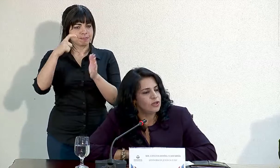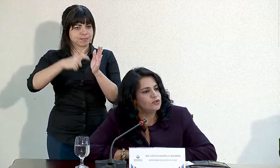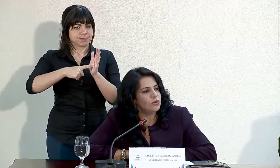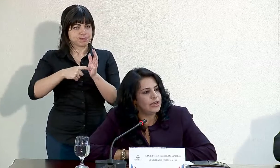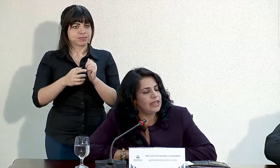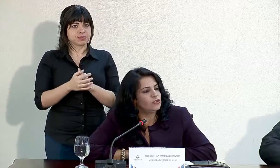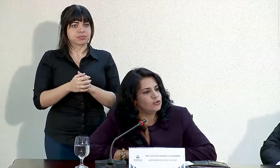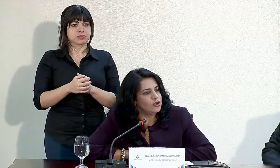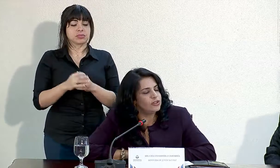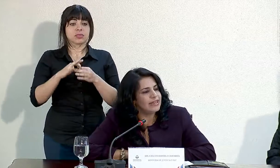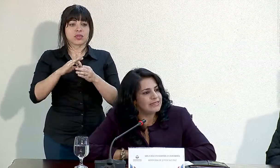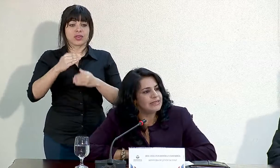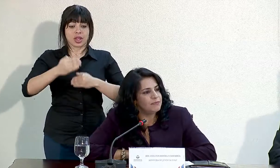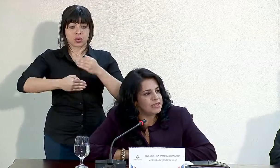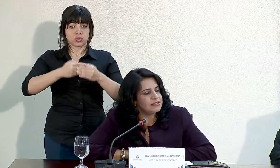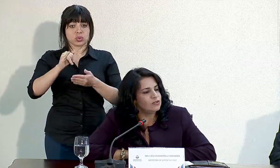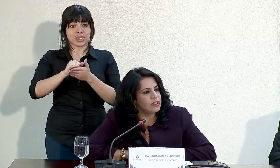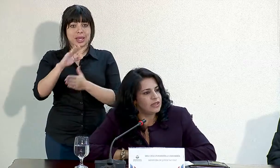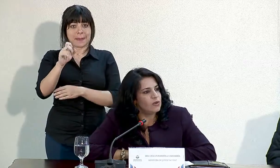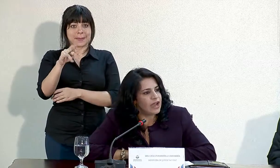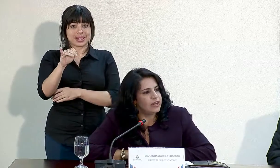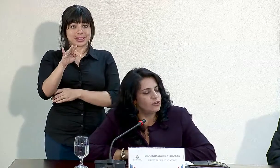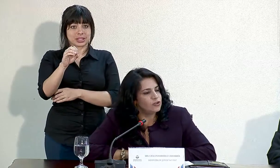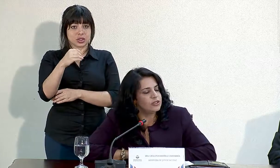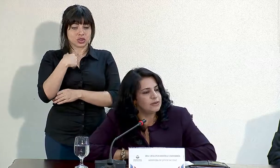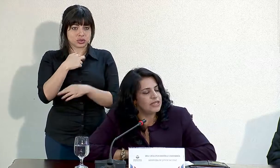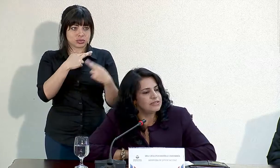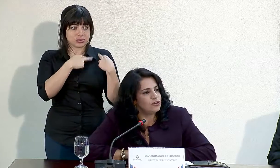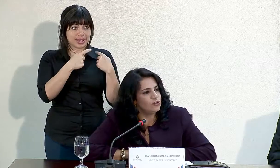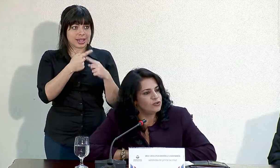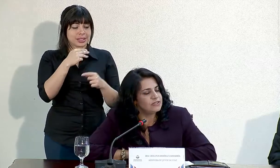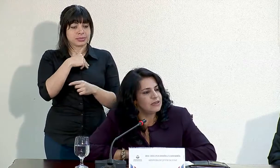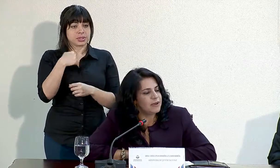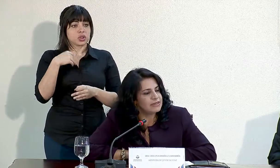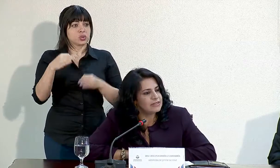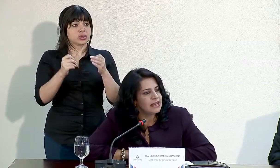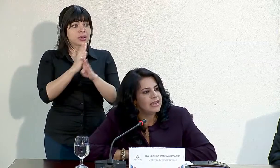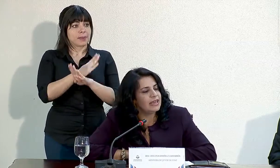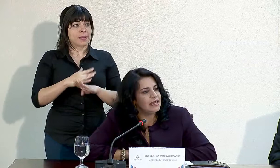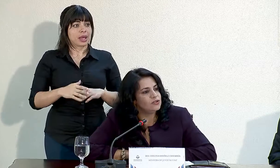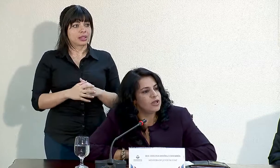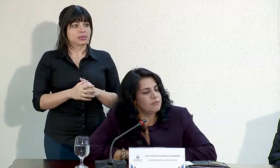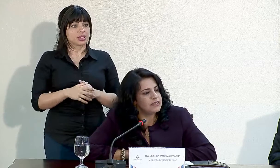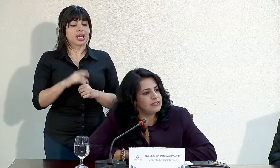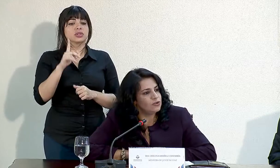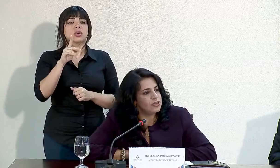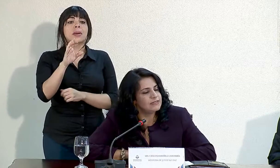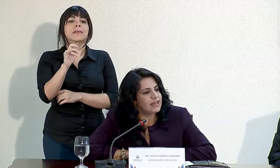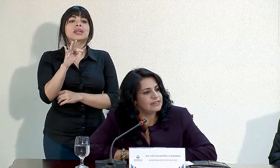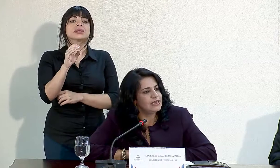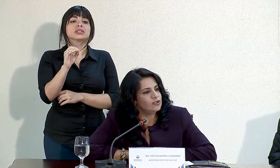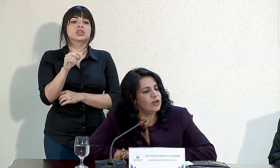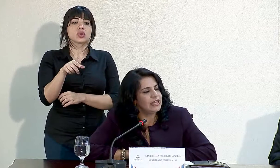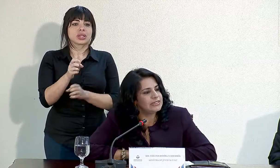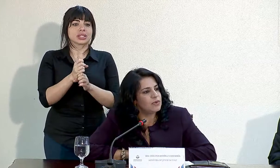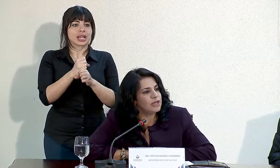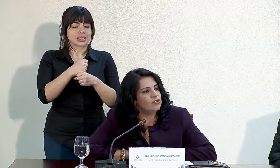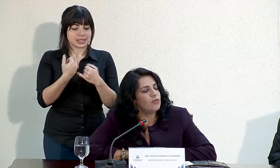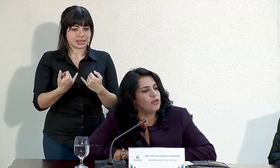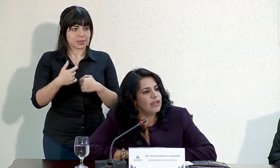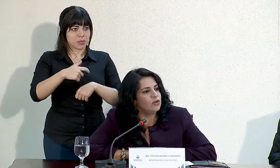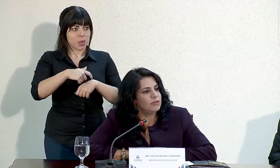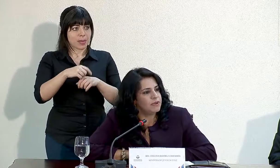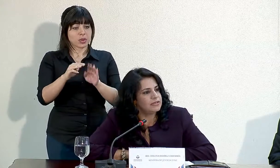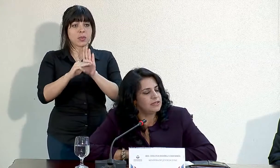reconocido sobre la ejecución de este empréstito que tengo a cargo yo desde el Ministerio de Justicia y Paz, que es un empréstito que está siendo en este